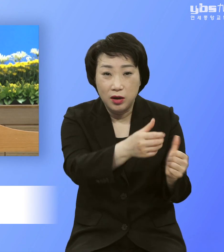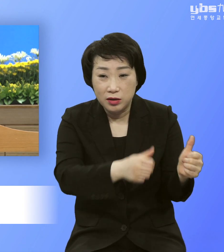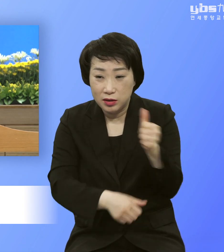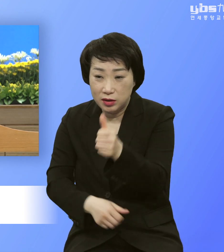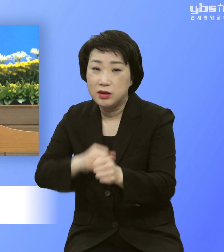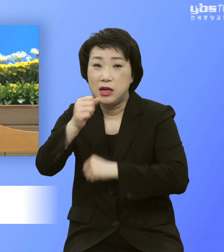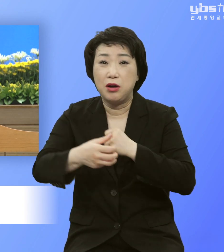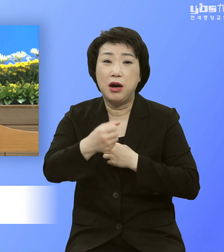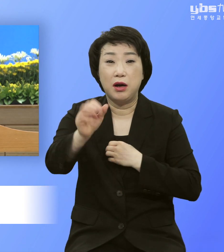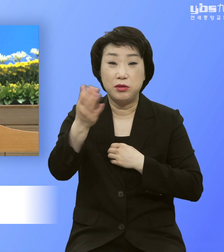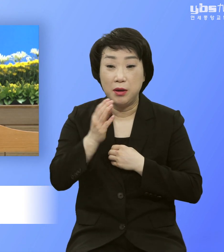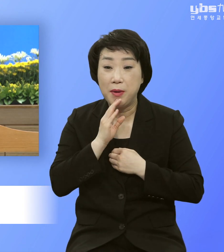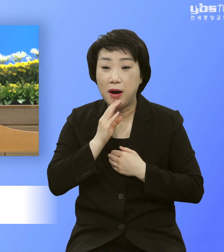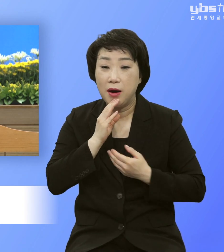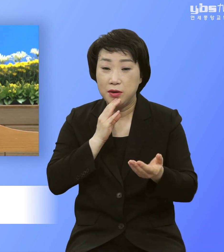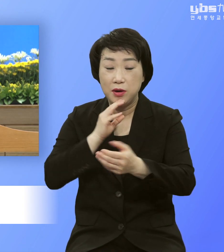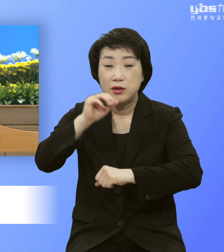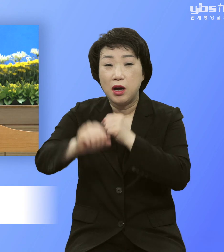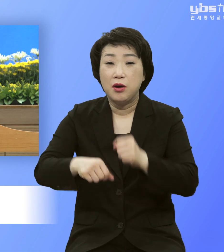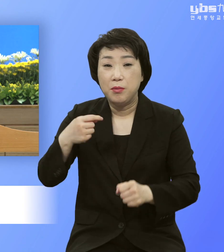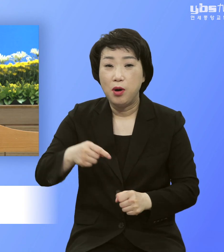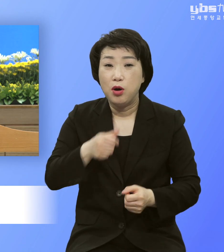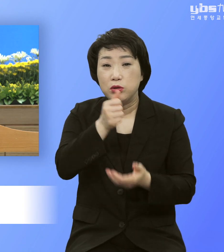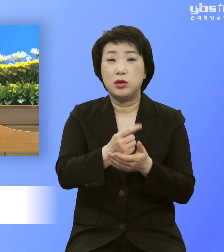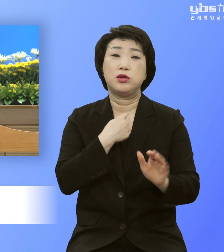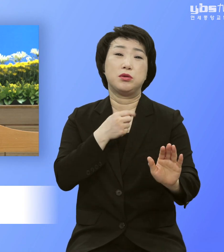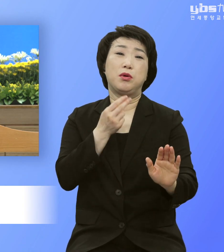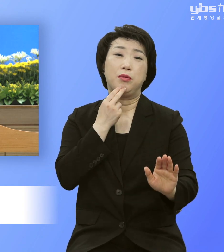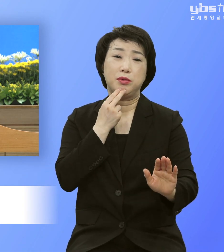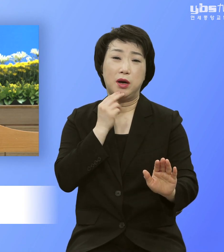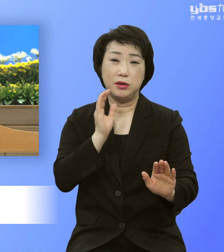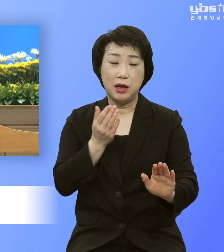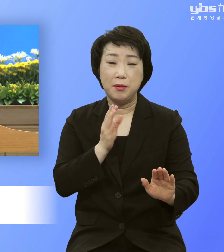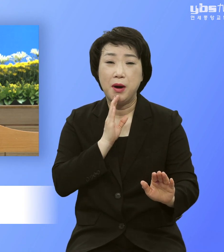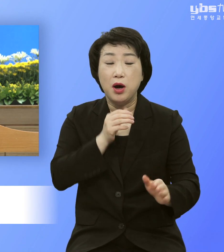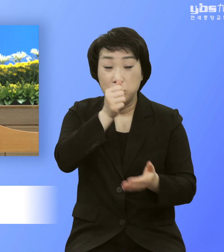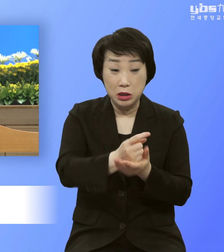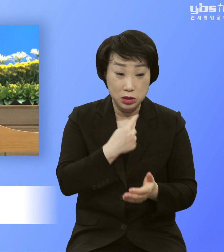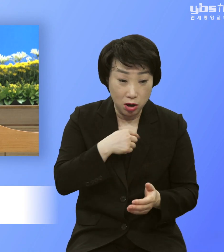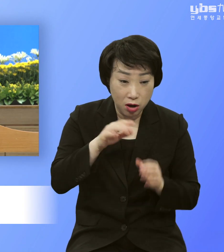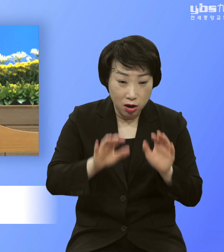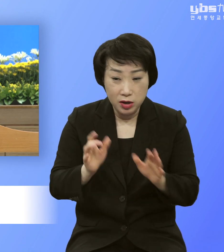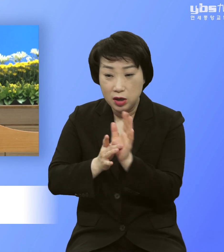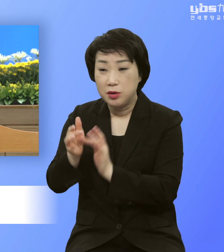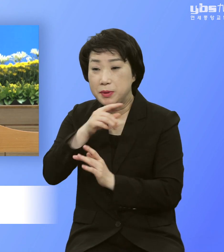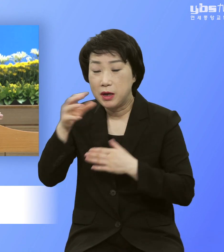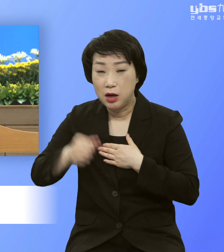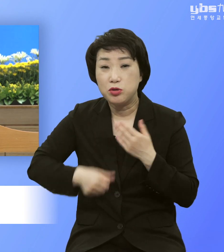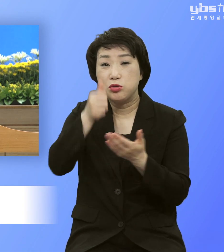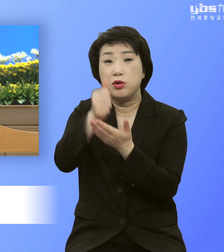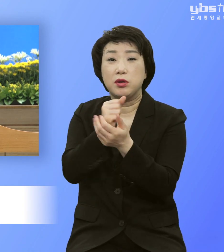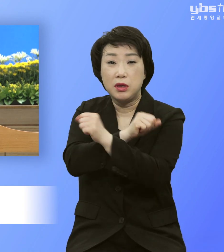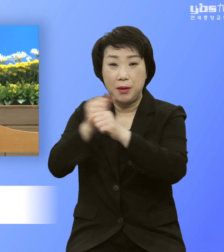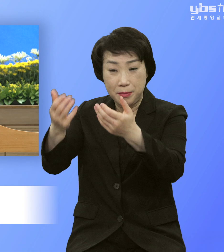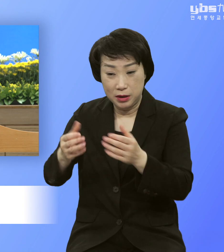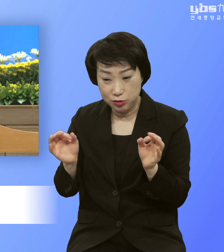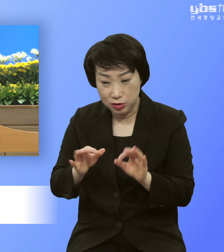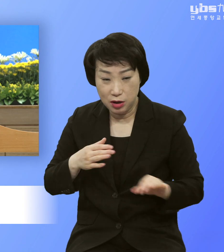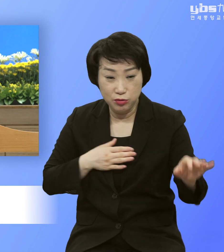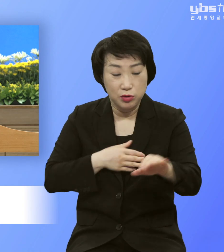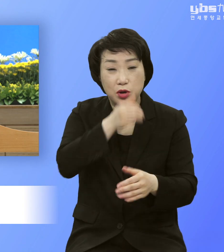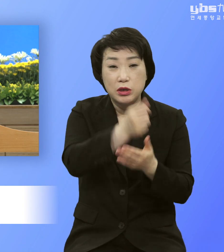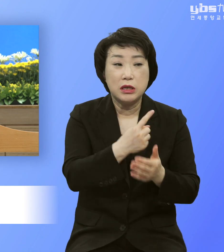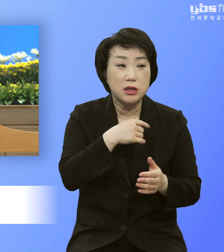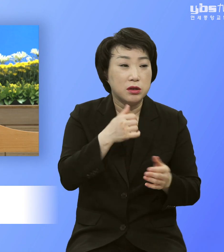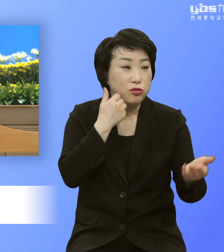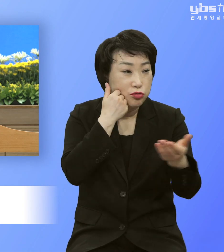자유해야 된다. 자유가 뭐냐? 죄를 안 지면 되고 졌을지라도 예수 피로 죄 사함 받는 순간 죄를